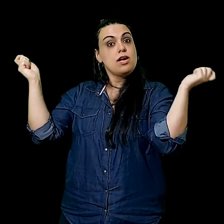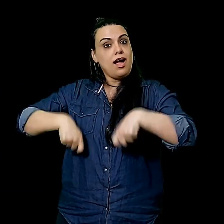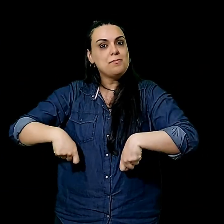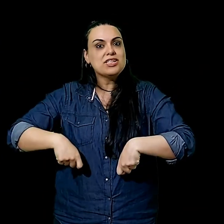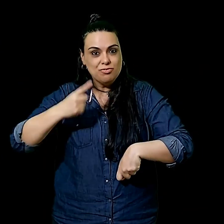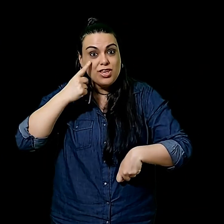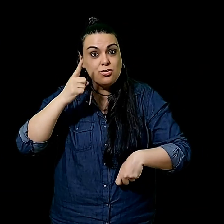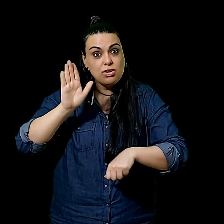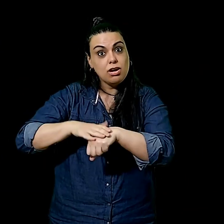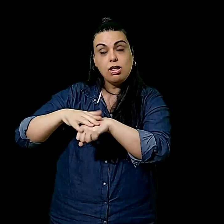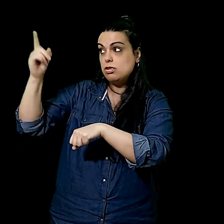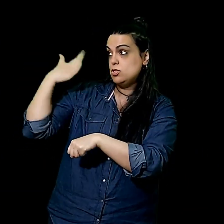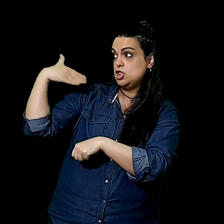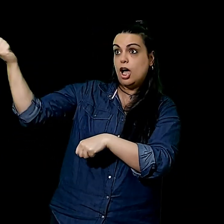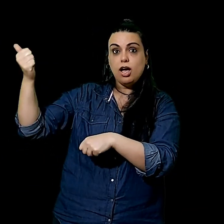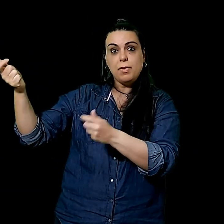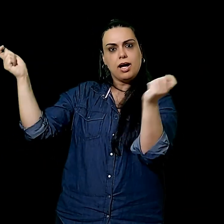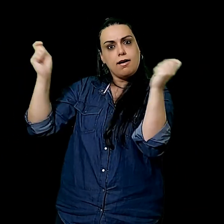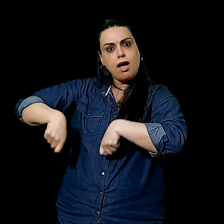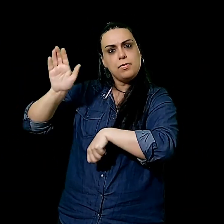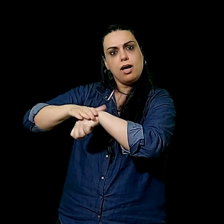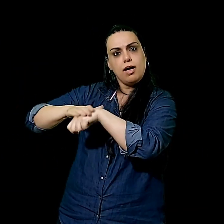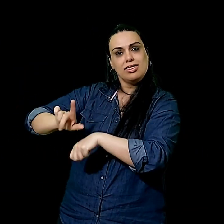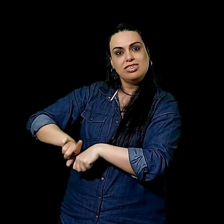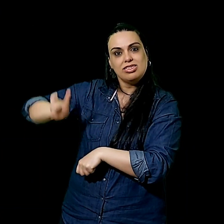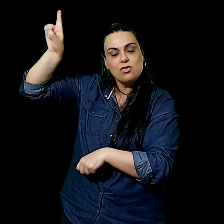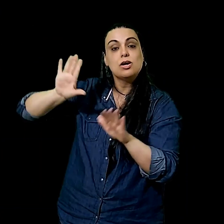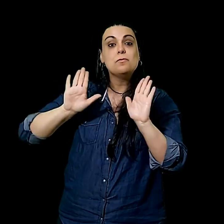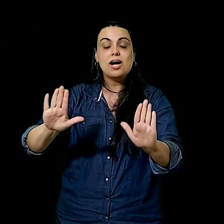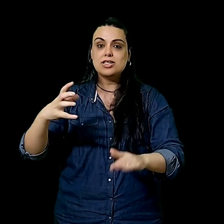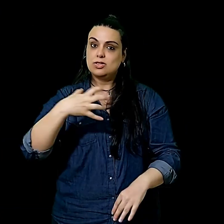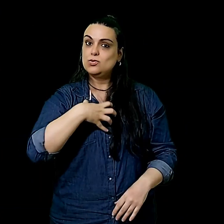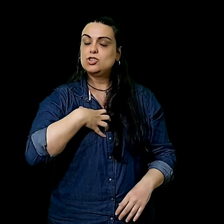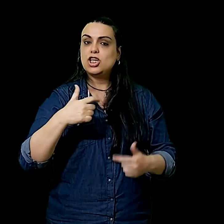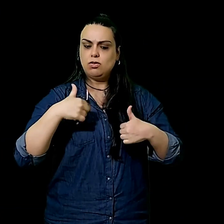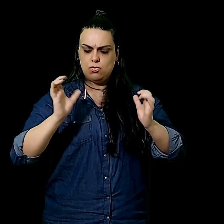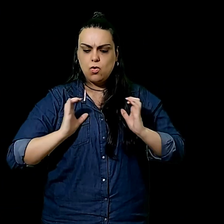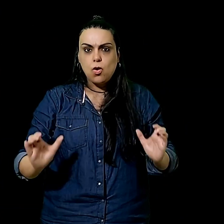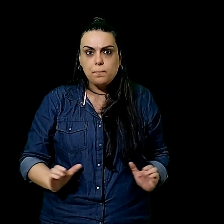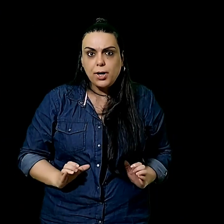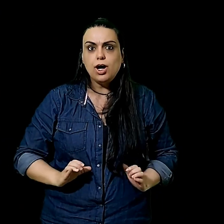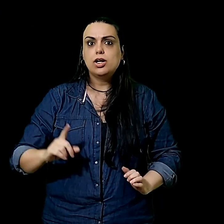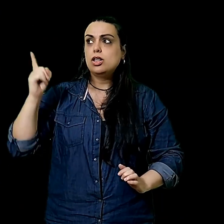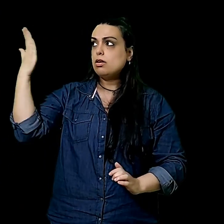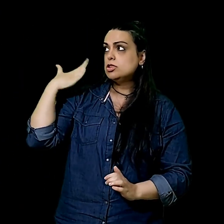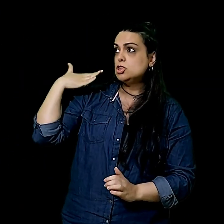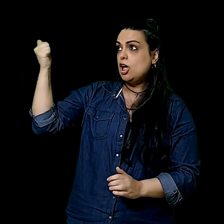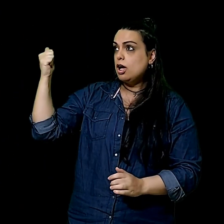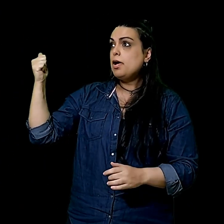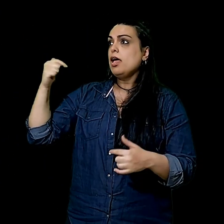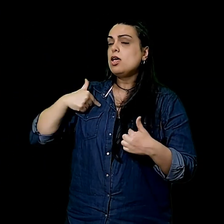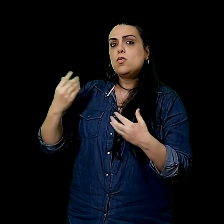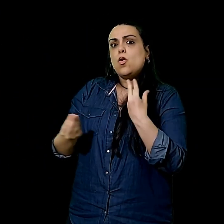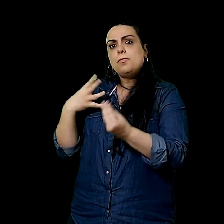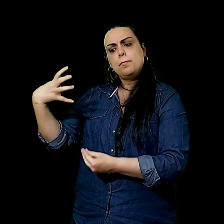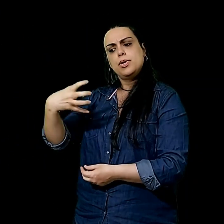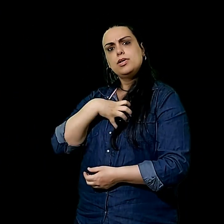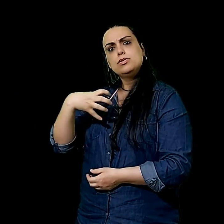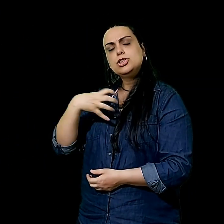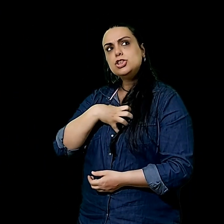capacitou. Então a chamada vem de Deus, quem capacita é o Senhor, mas é a maneira como eu me comporto depois de ser chamada é